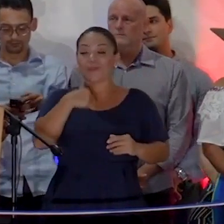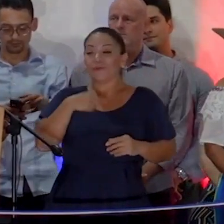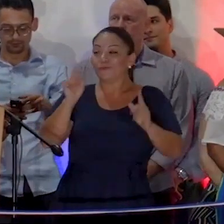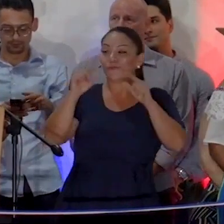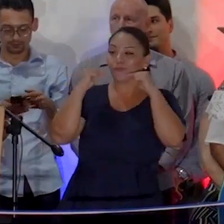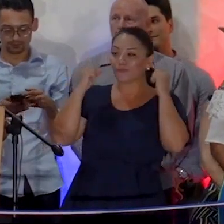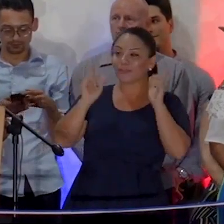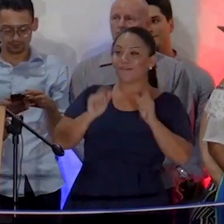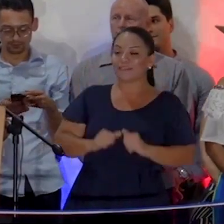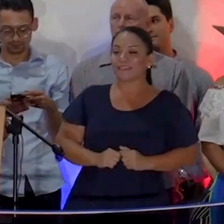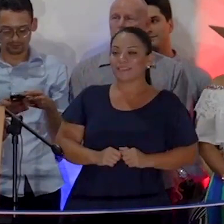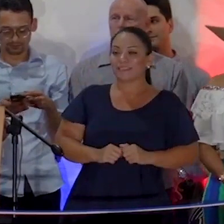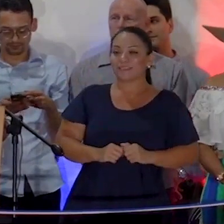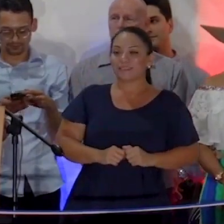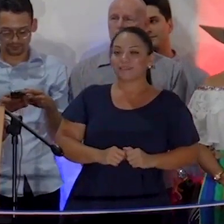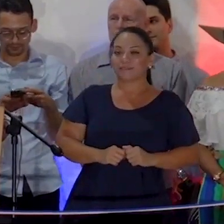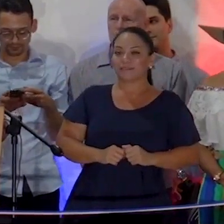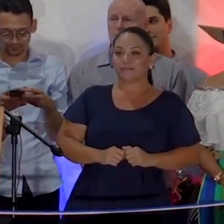Chávez.